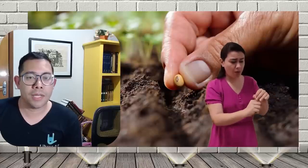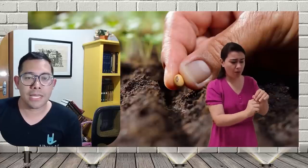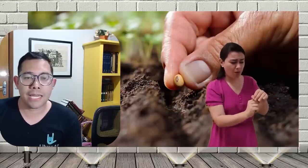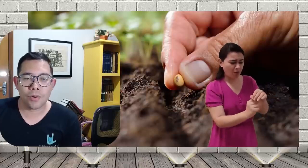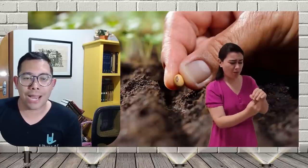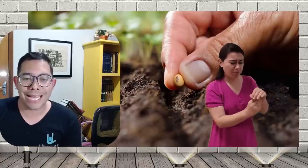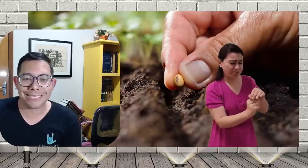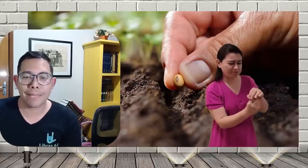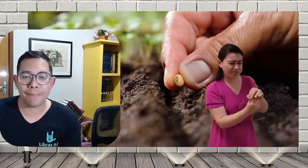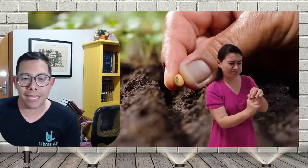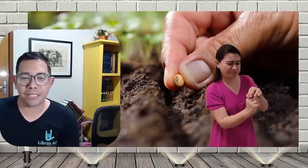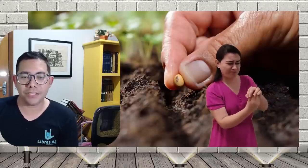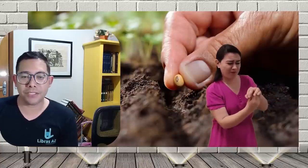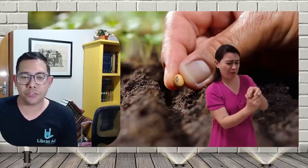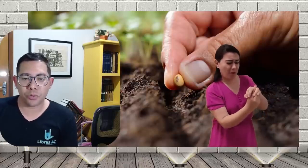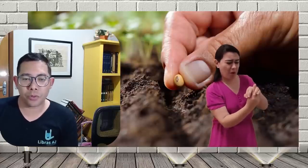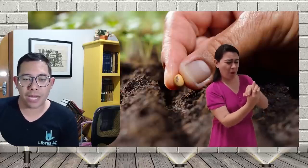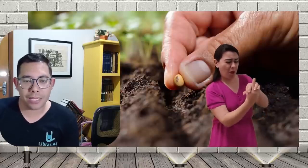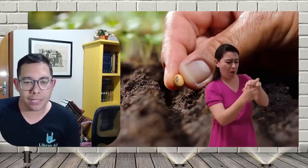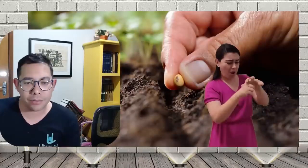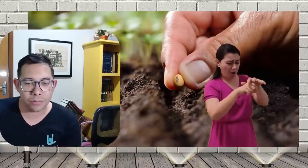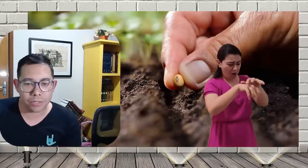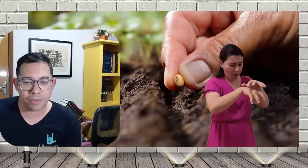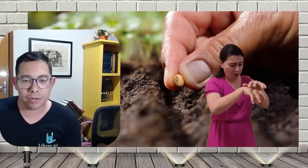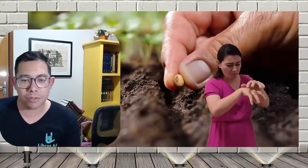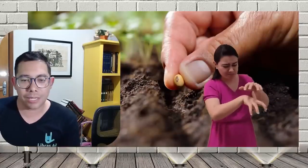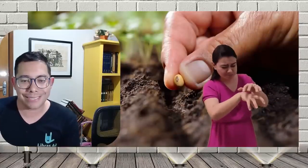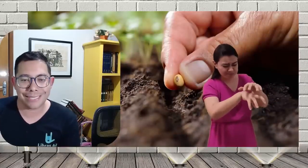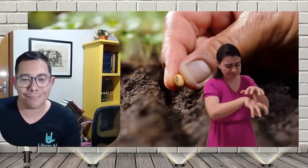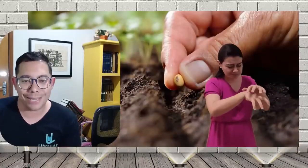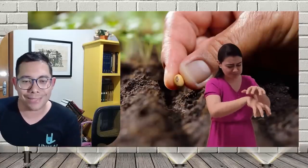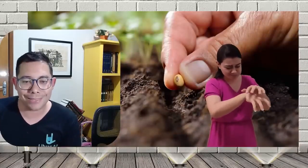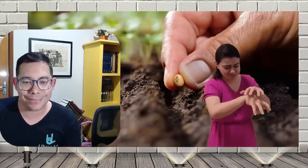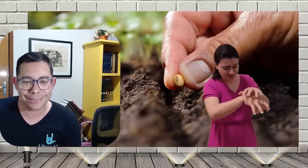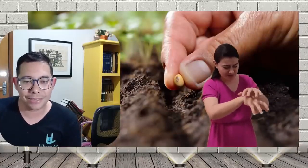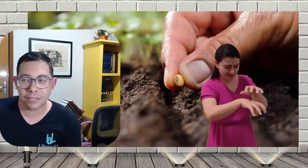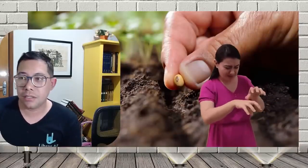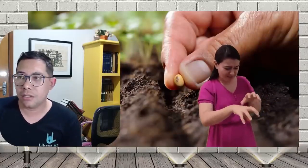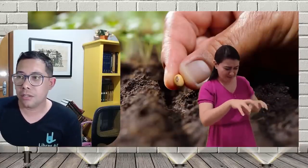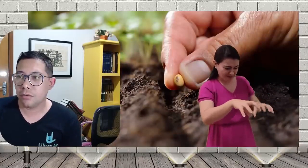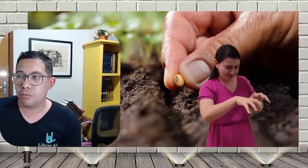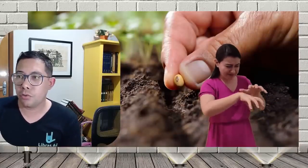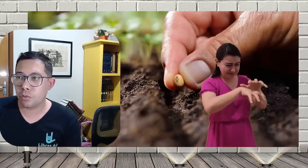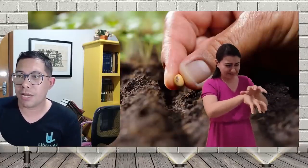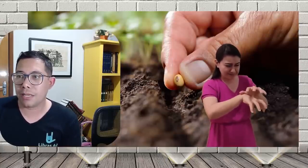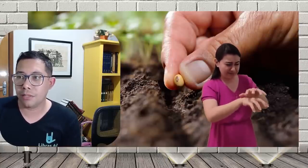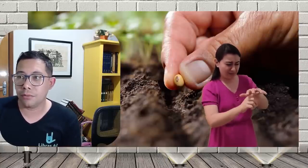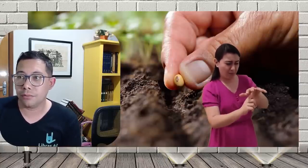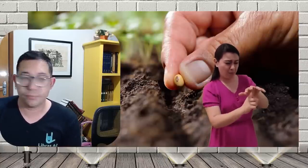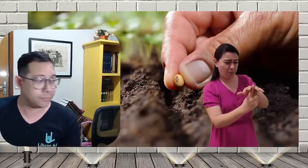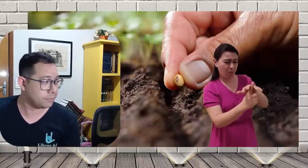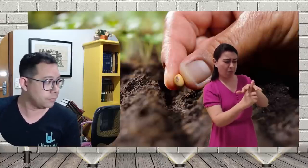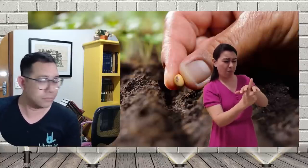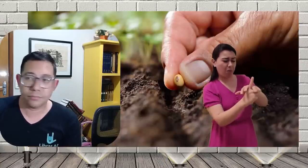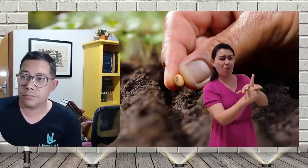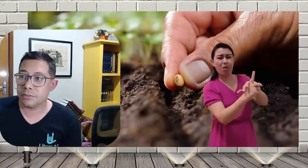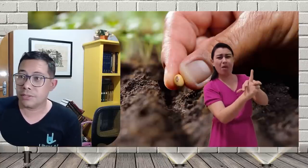E aí, ó, as sementes foram caindo, tá vendo? Ó, as sementes foram caindo.